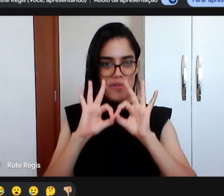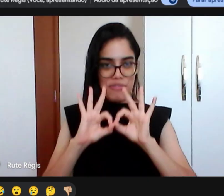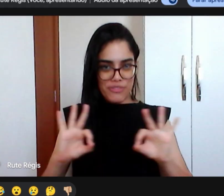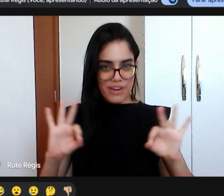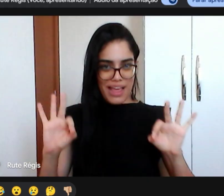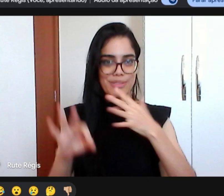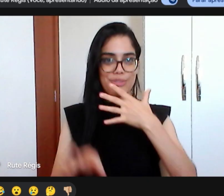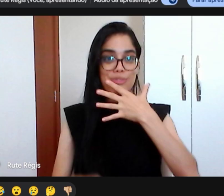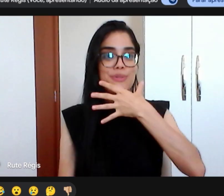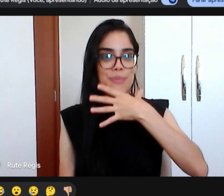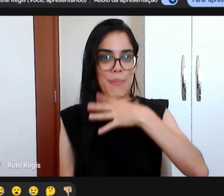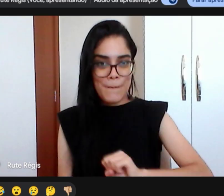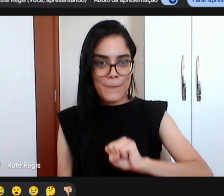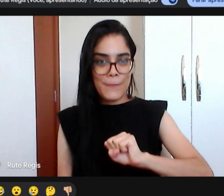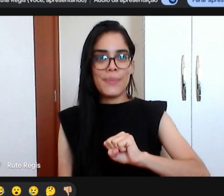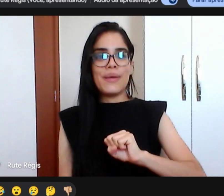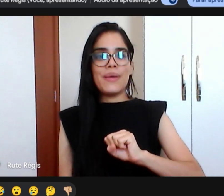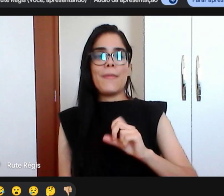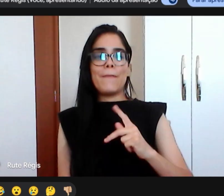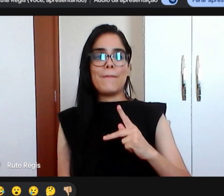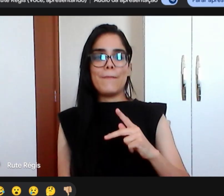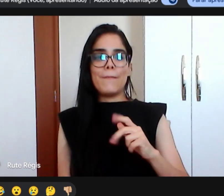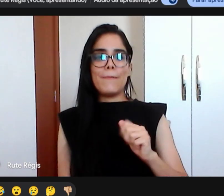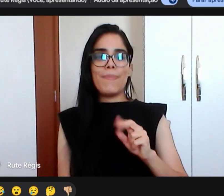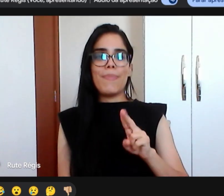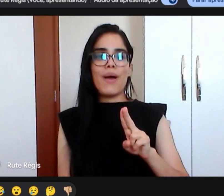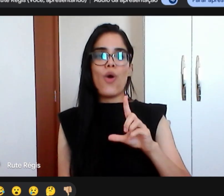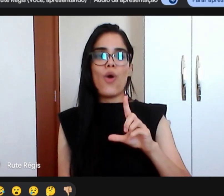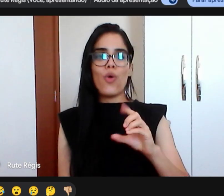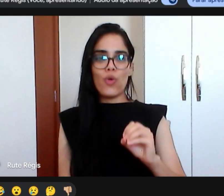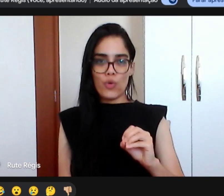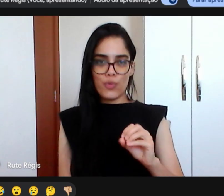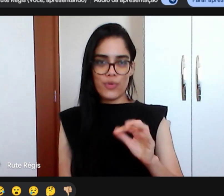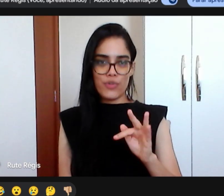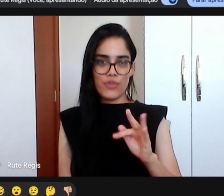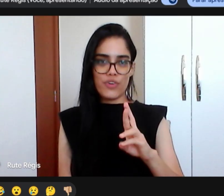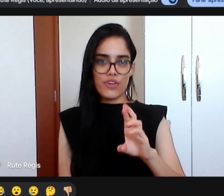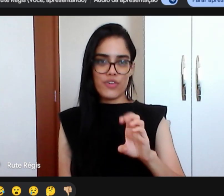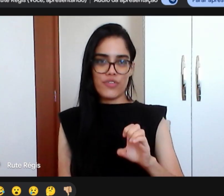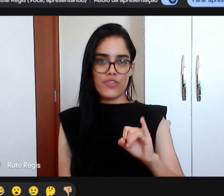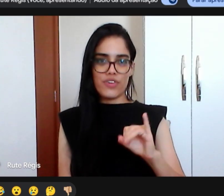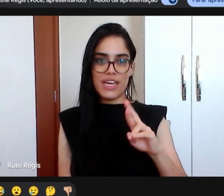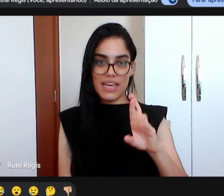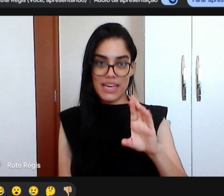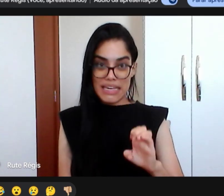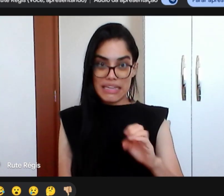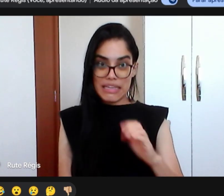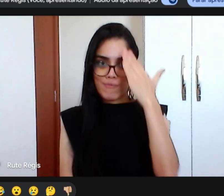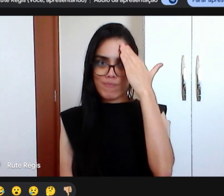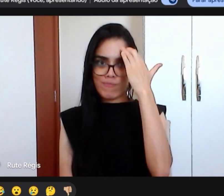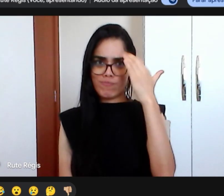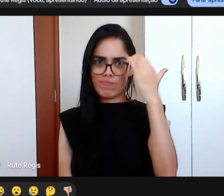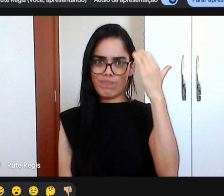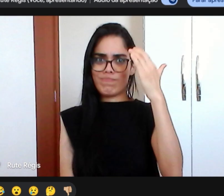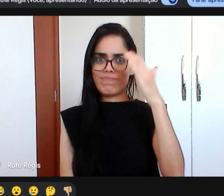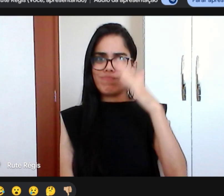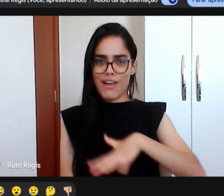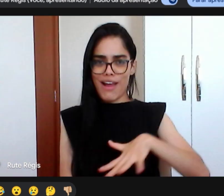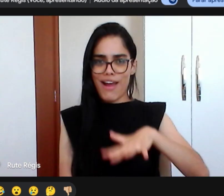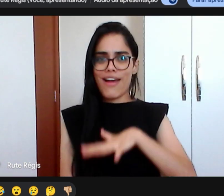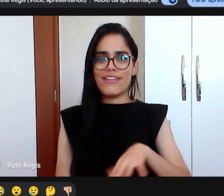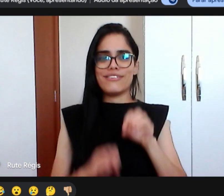termino aqui minha apresentação, né? Essa frase que está aqui é de Paulo